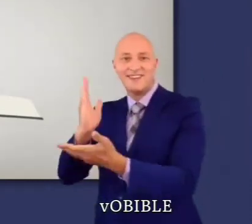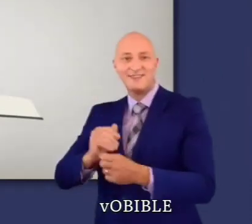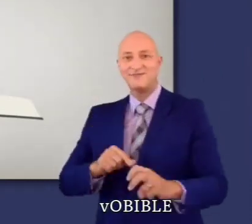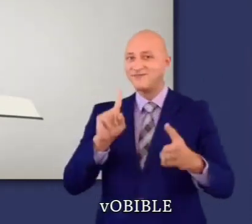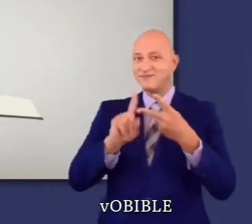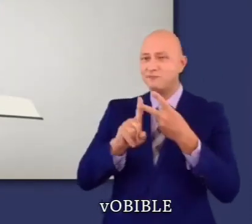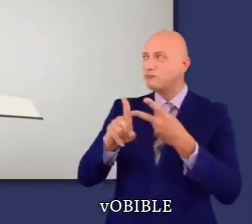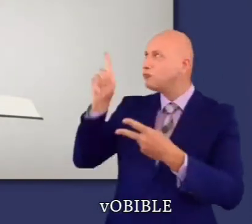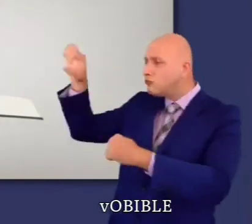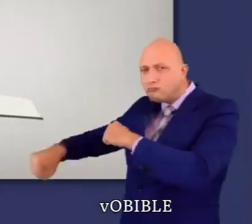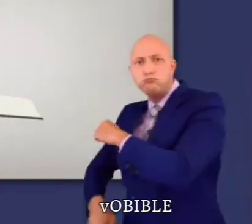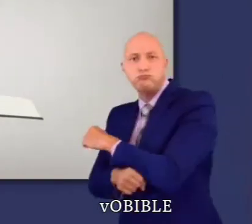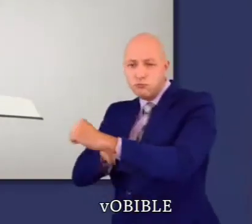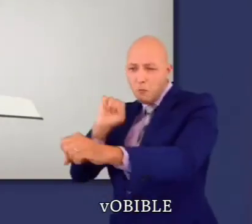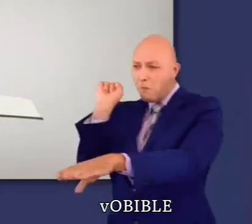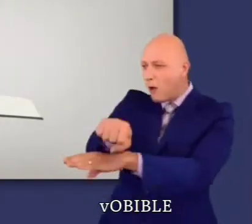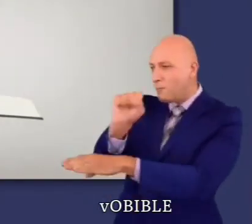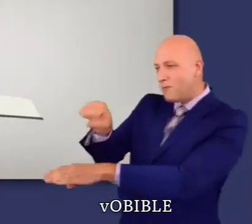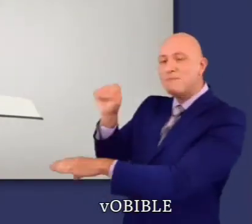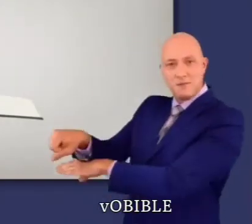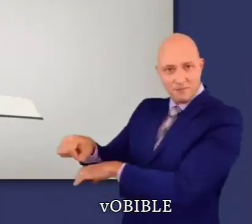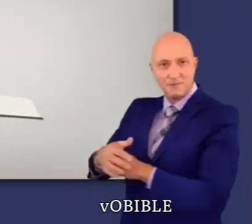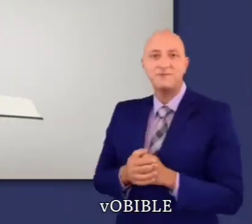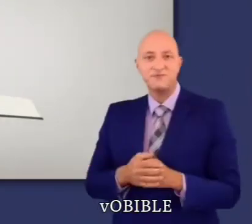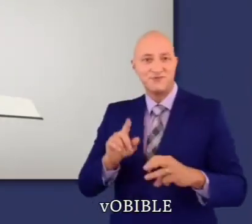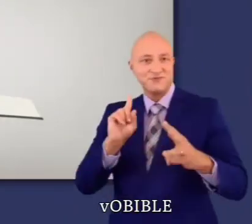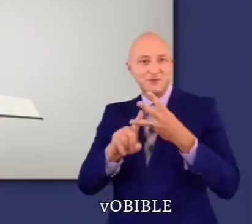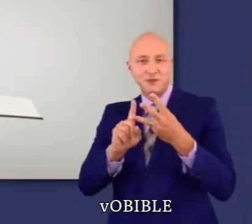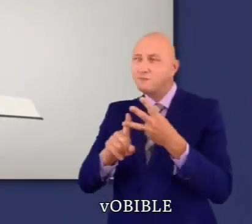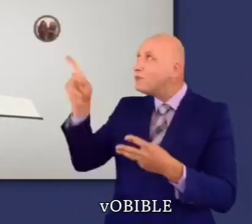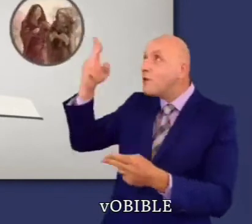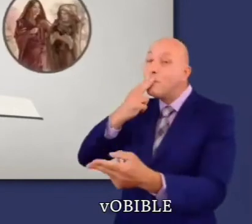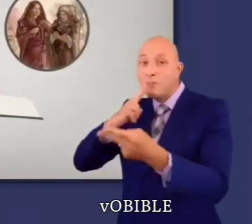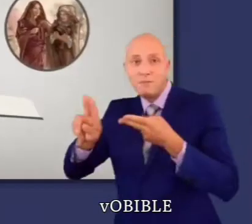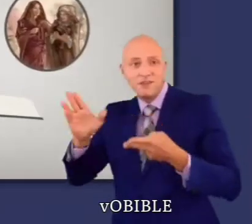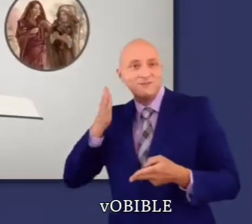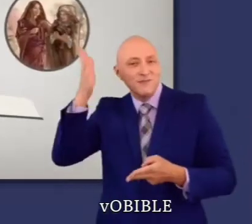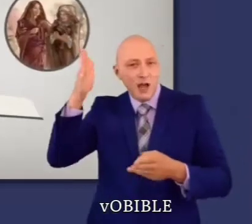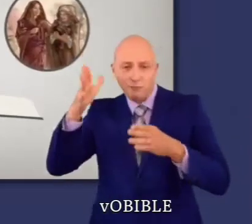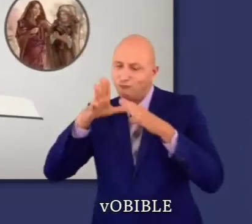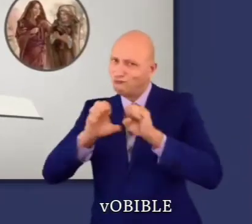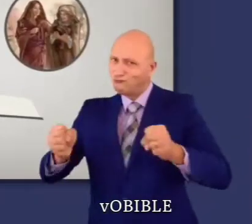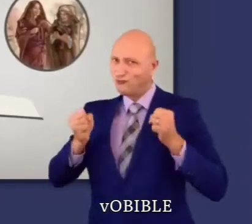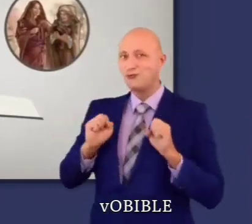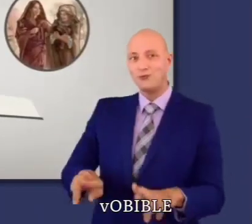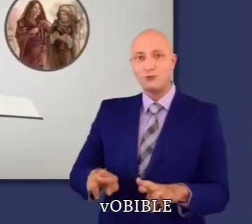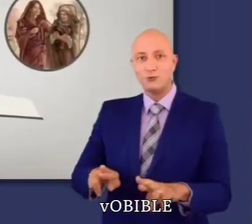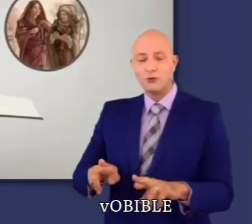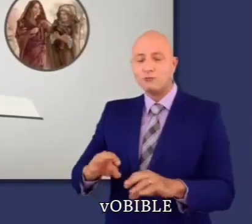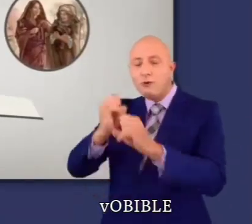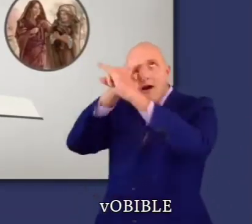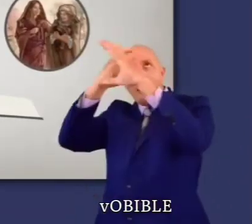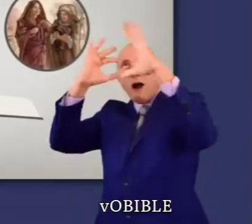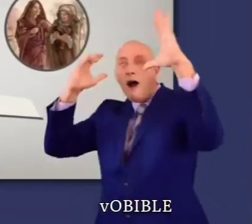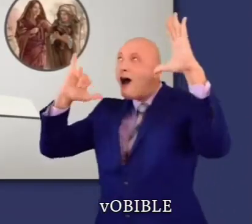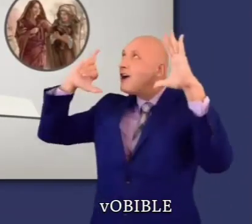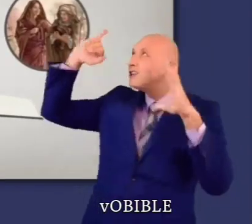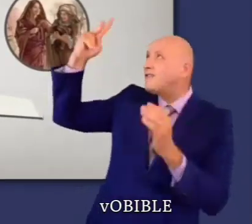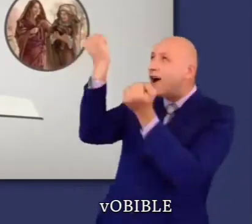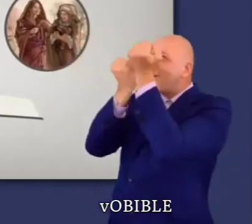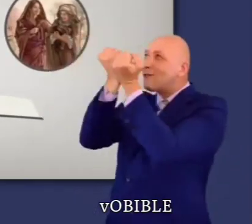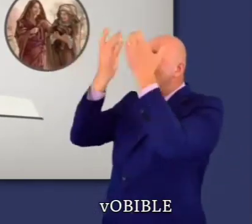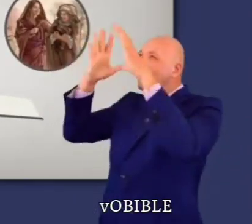Après cela, Josué meurt, de même qu'Éléazar, fils d'Aaron. Par ailleurs, les Israélites s'acquittent de leur